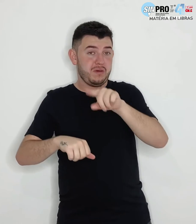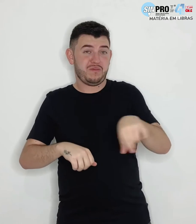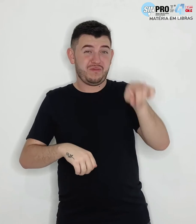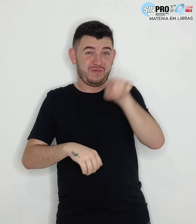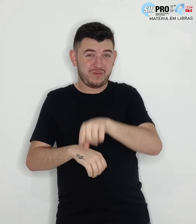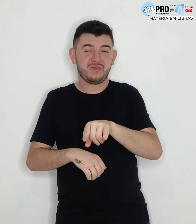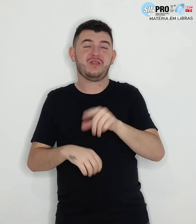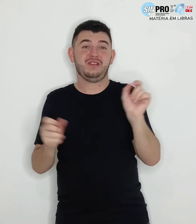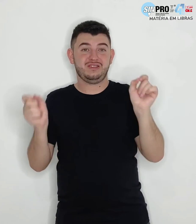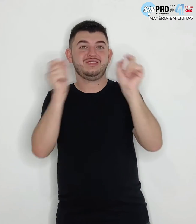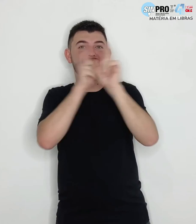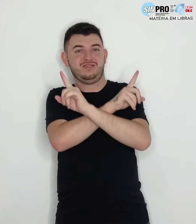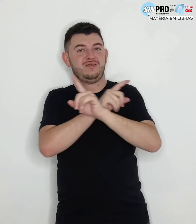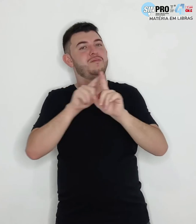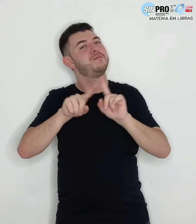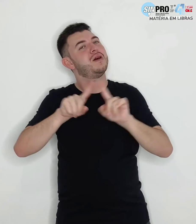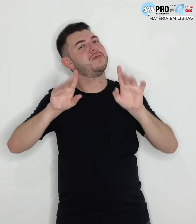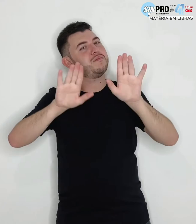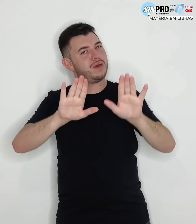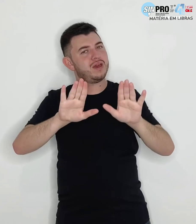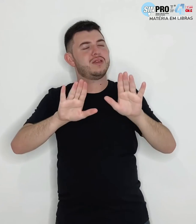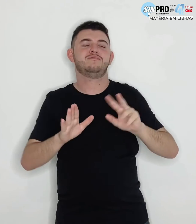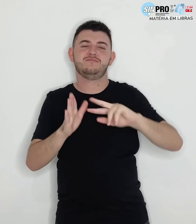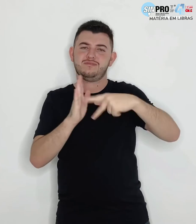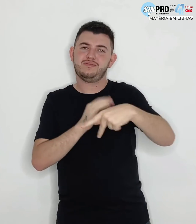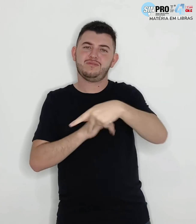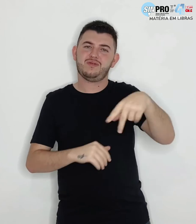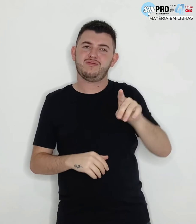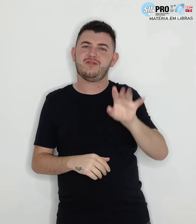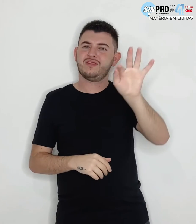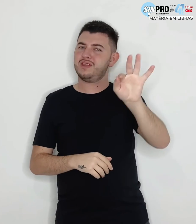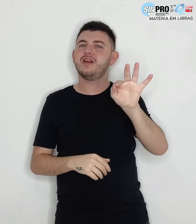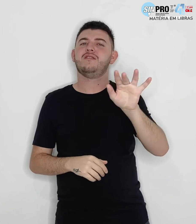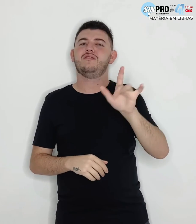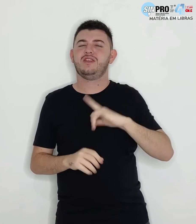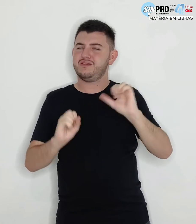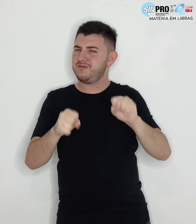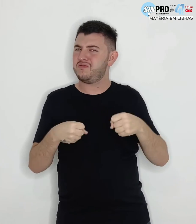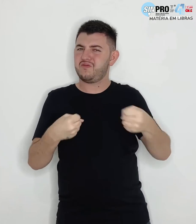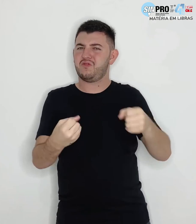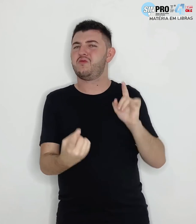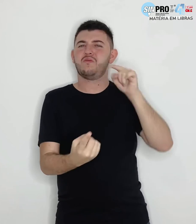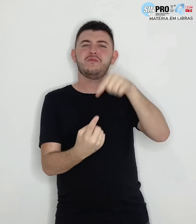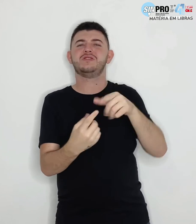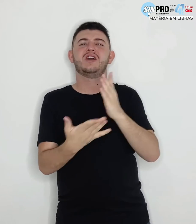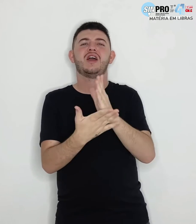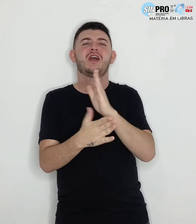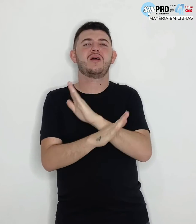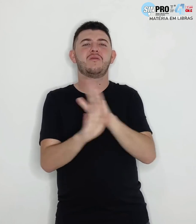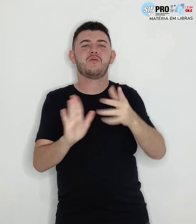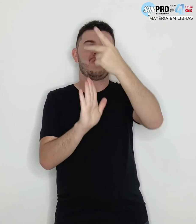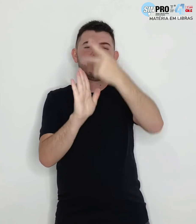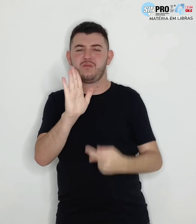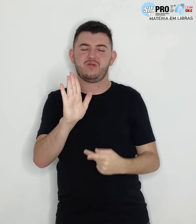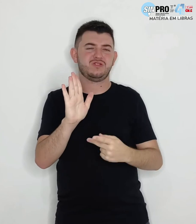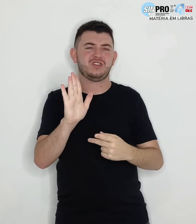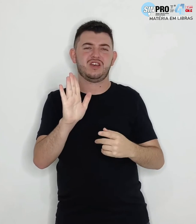Previdência, o Simpro-DF vem fazendo todos os esforços para pôr abaixo um dos projetos mais severos do governo